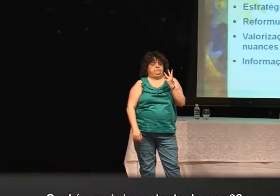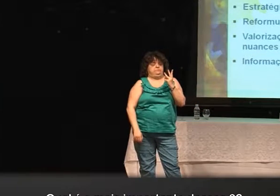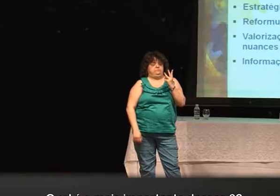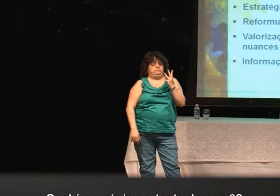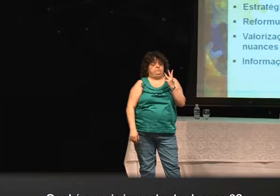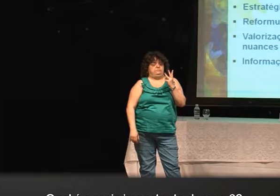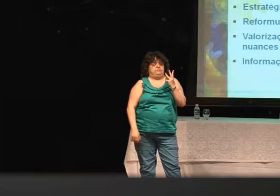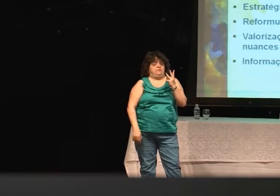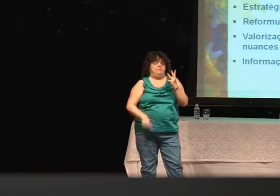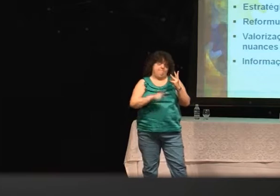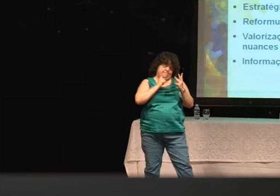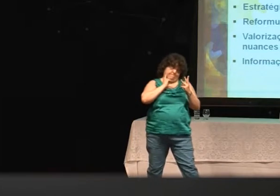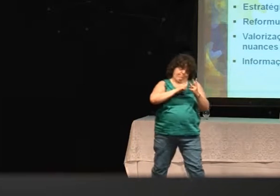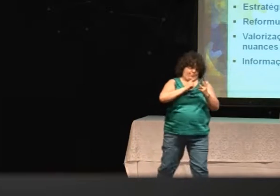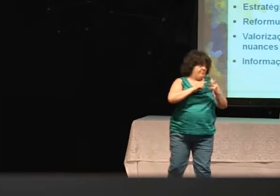desses três?